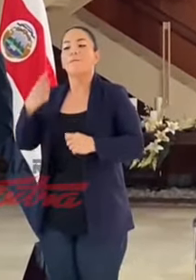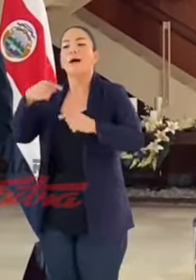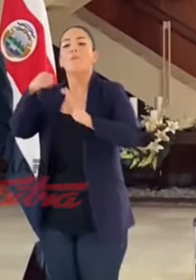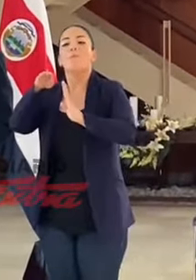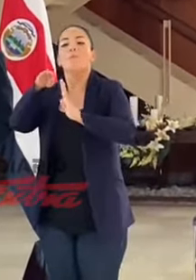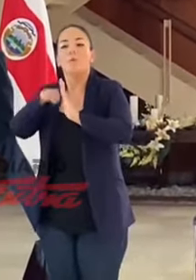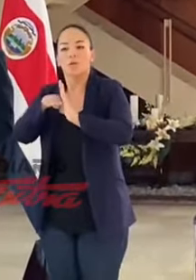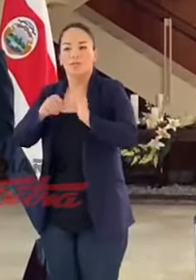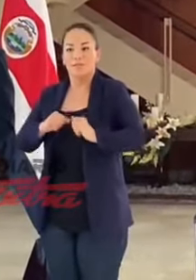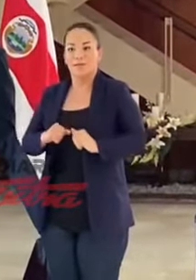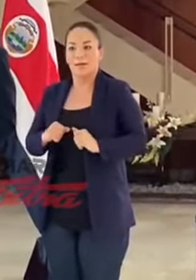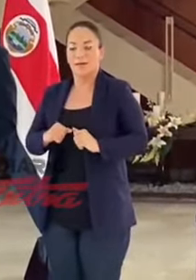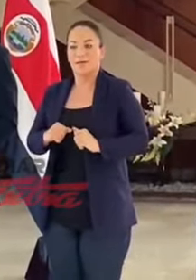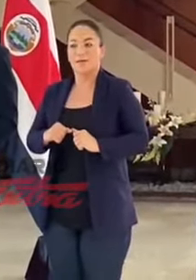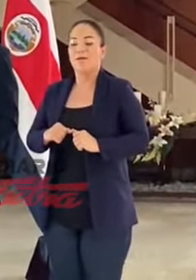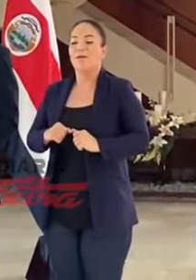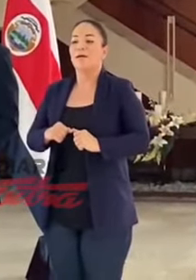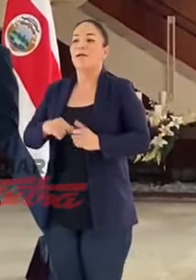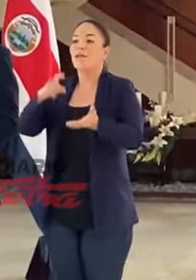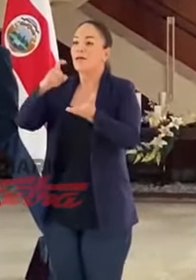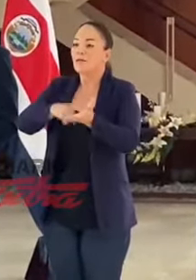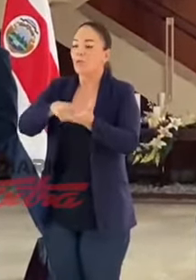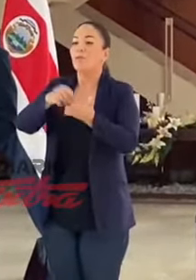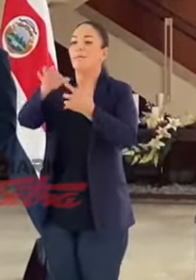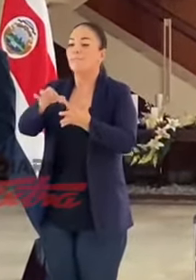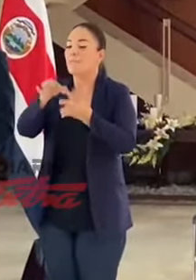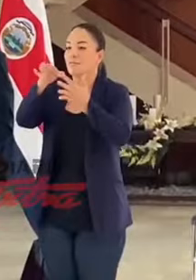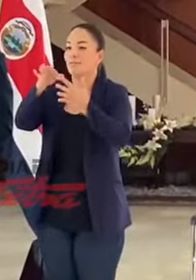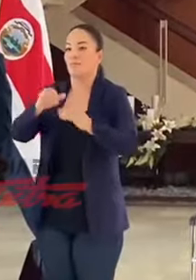amortizar el principal de